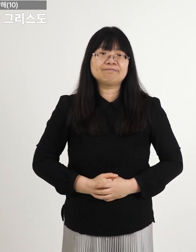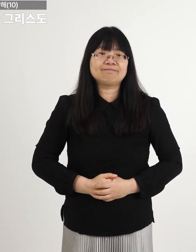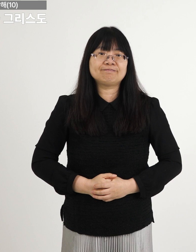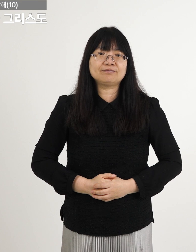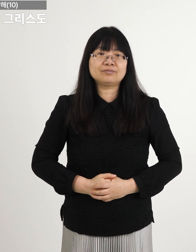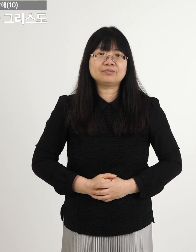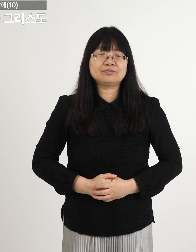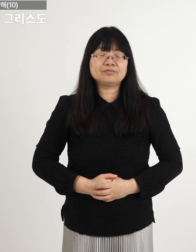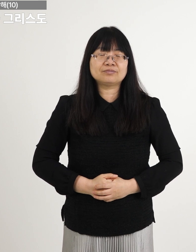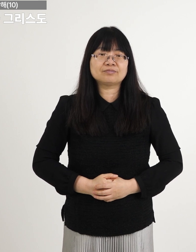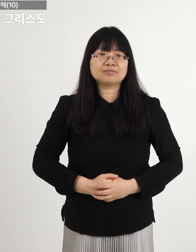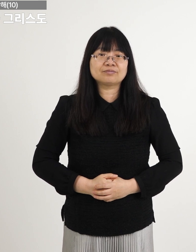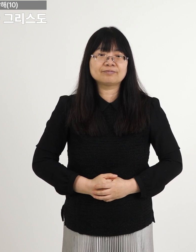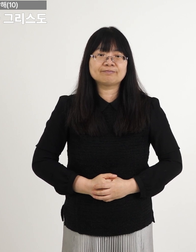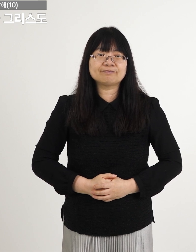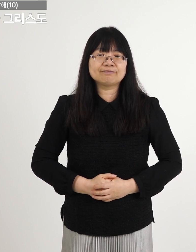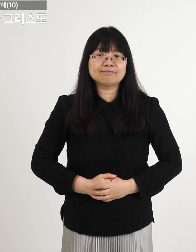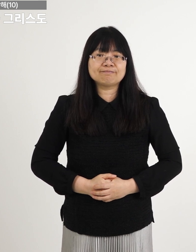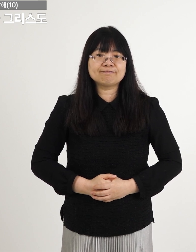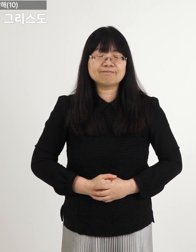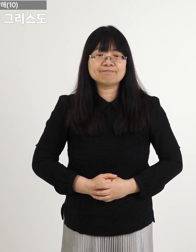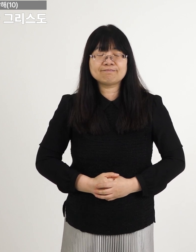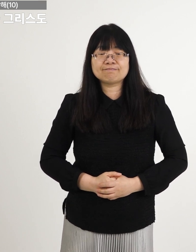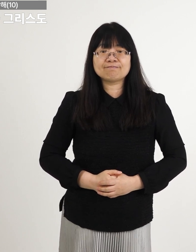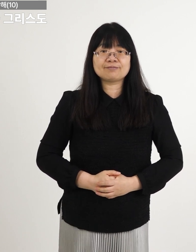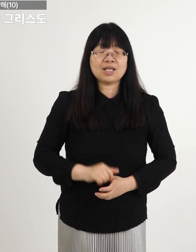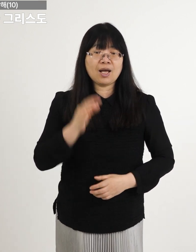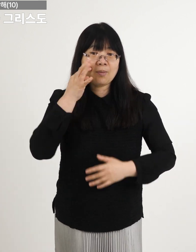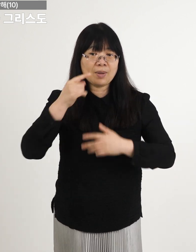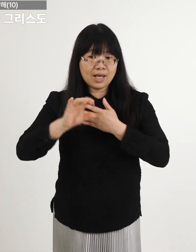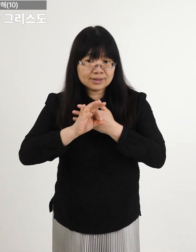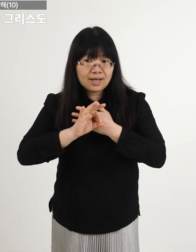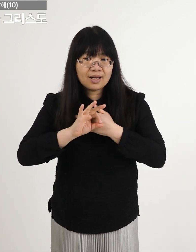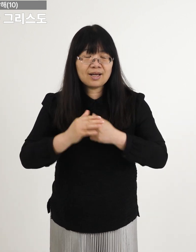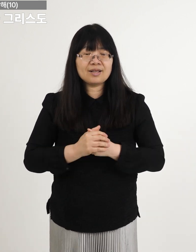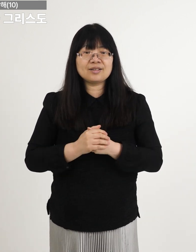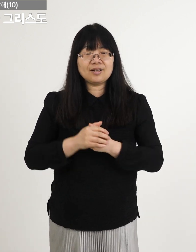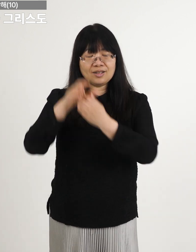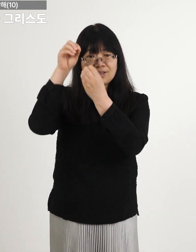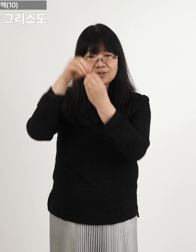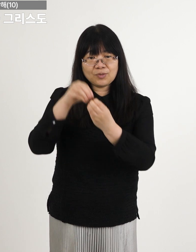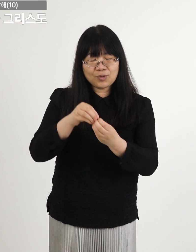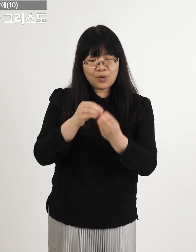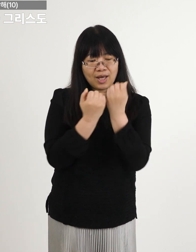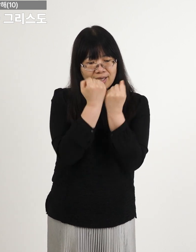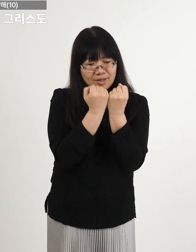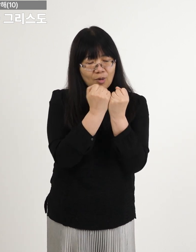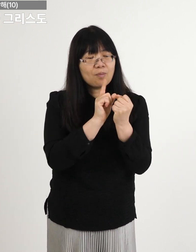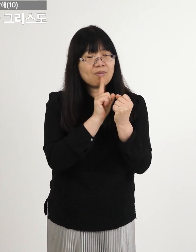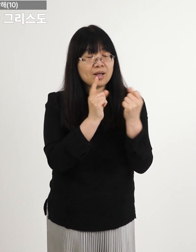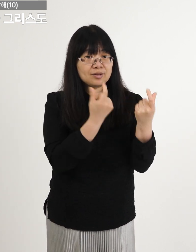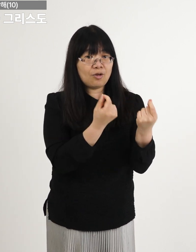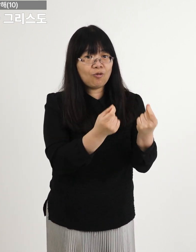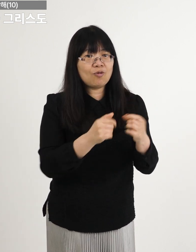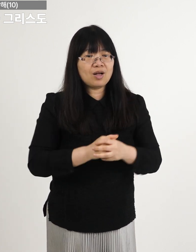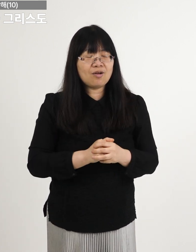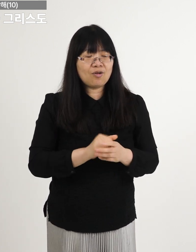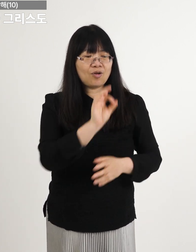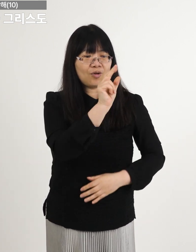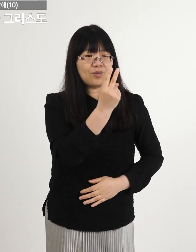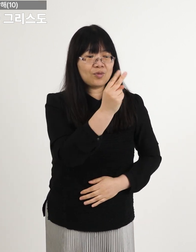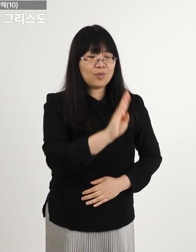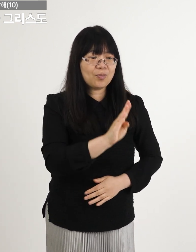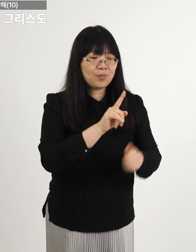되돌렸다, 거두었다, 그 뜻이에요. 근데 만약에 전통적인 해석처럼